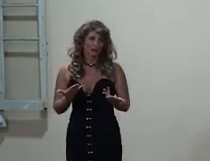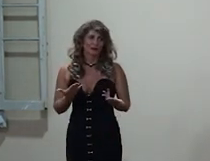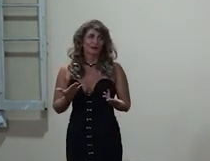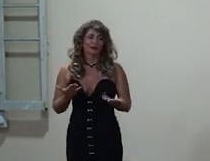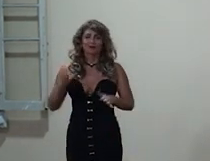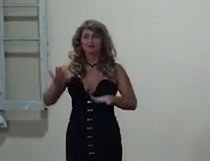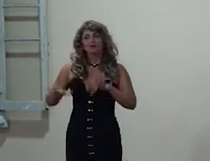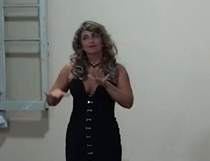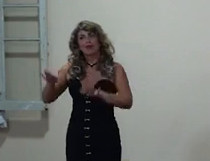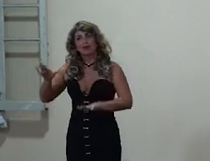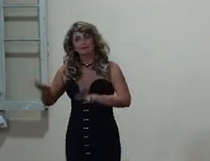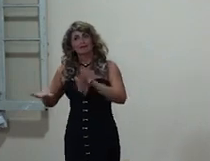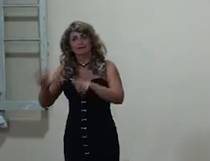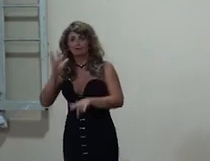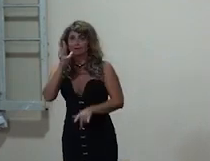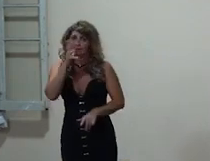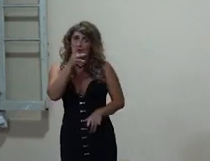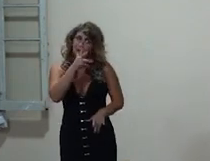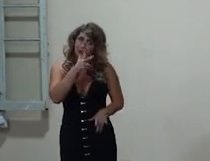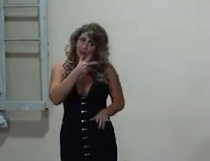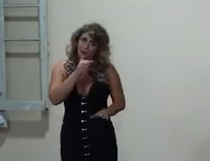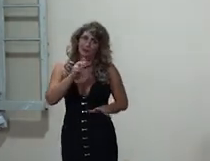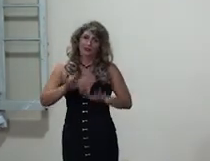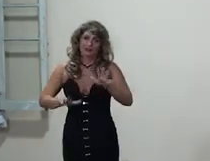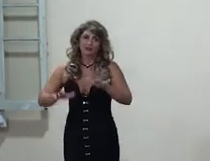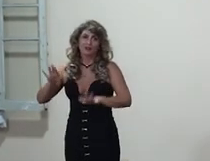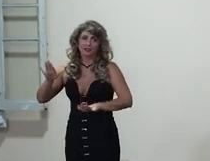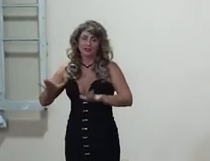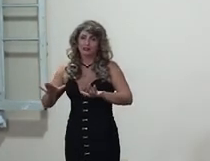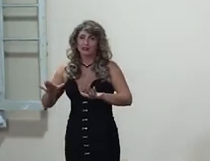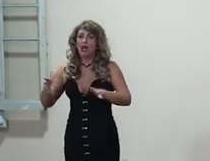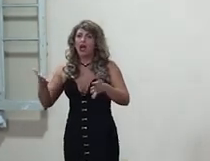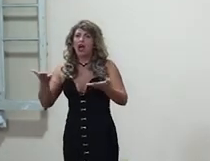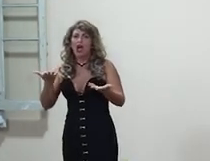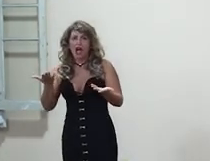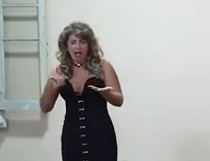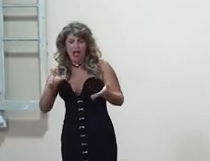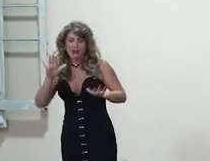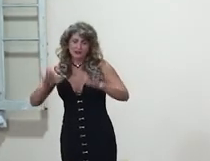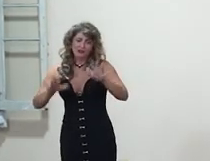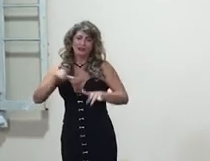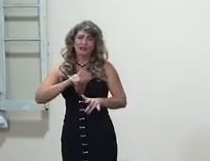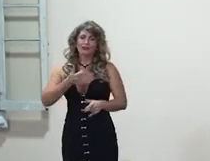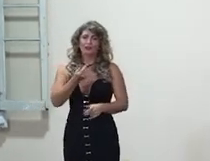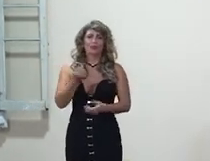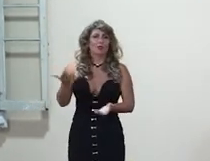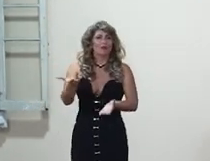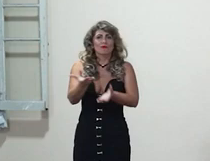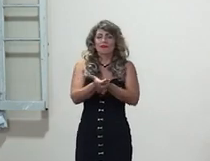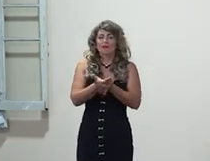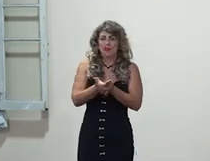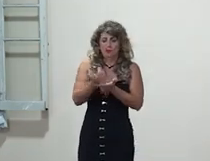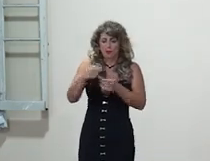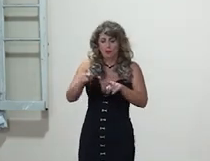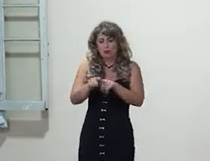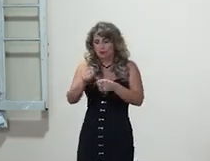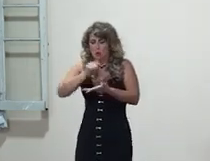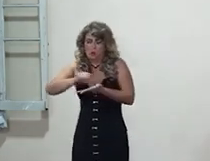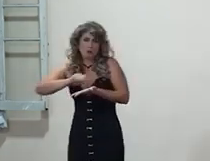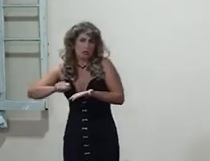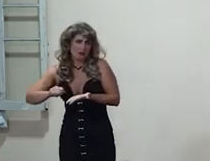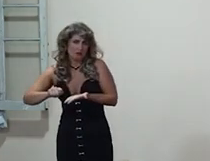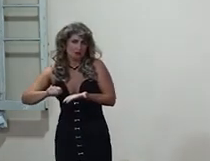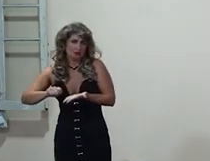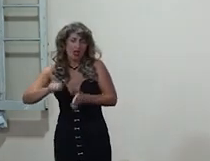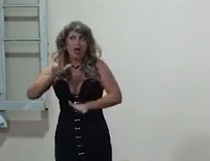invariavelmente, é assim. Às vezes você tem dinheiro e não tem verba, porque você não tem rubrica. Às